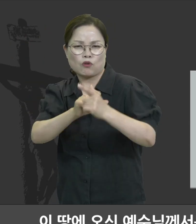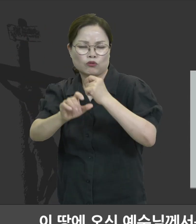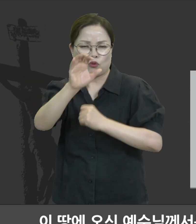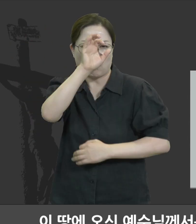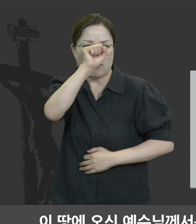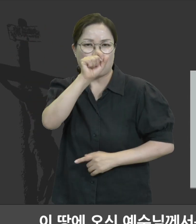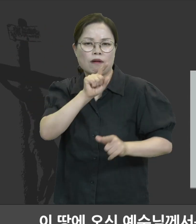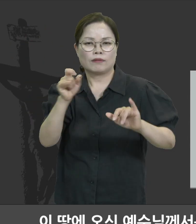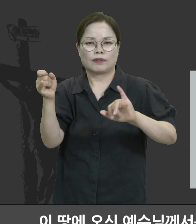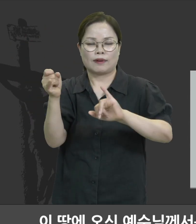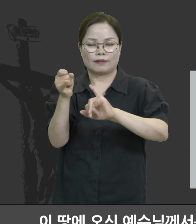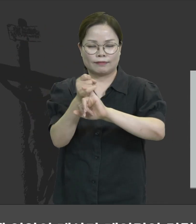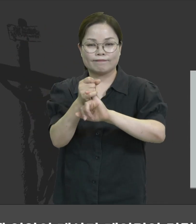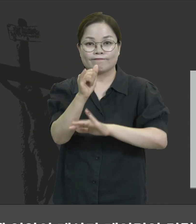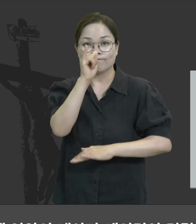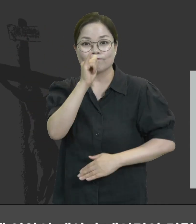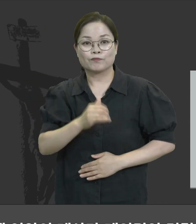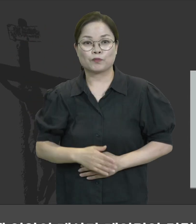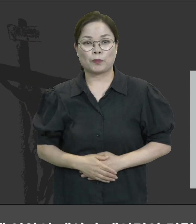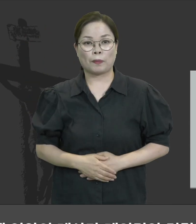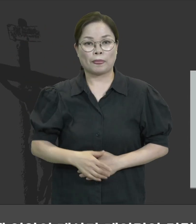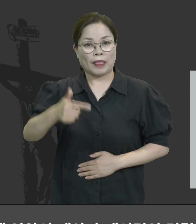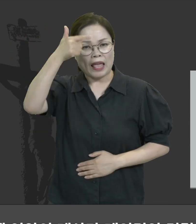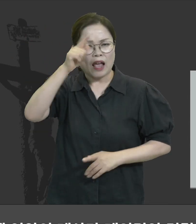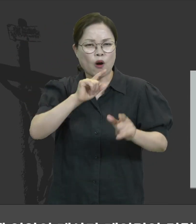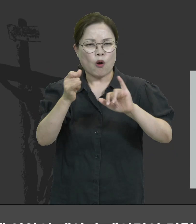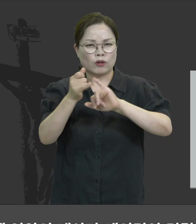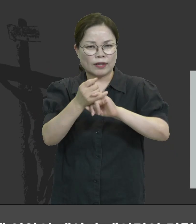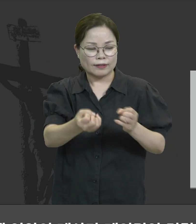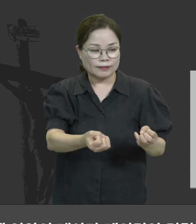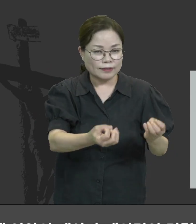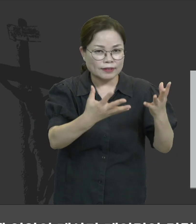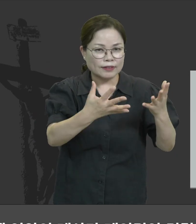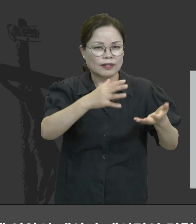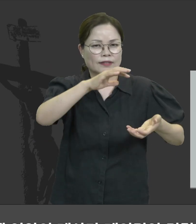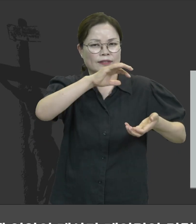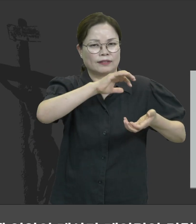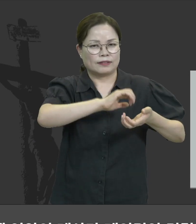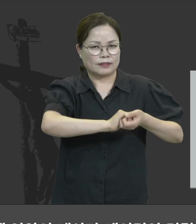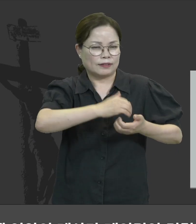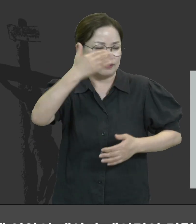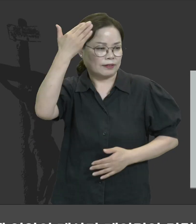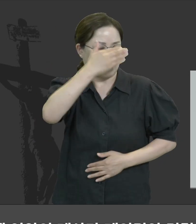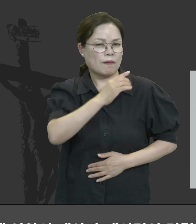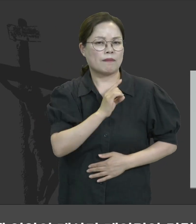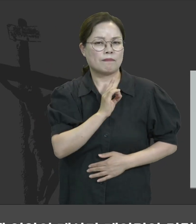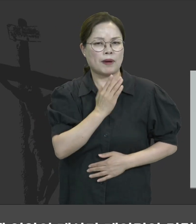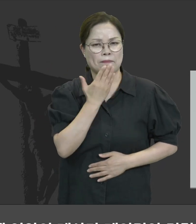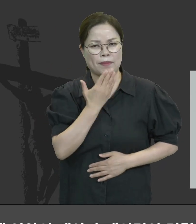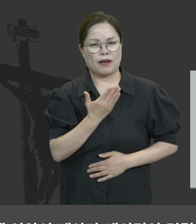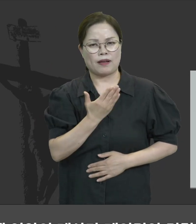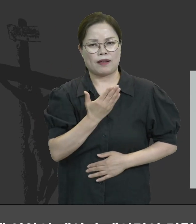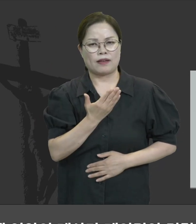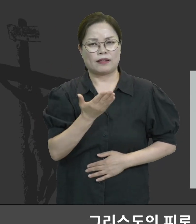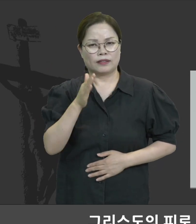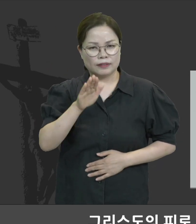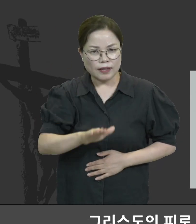언약을 세우셨습니다. 옛 언약의 제사가 죄의적인 정결만 가능하게 했던 것과